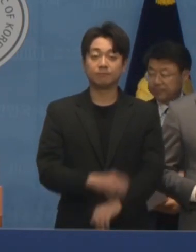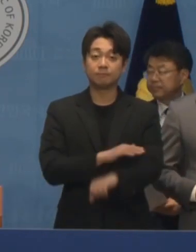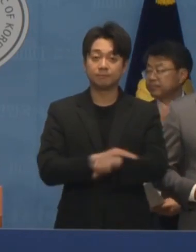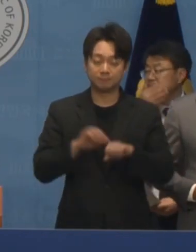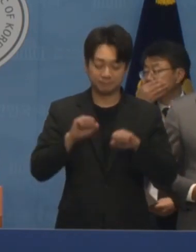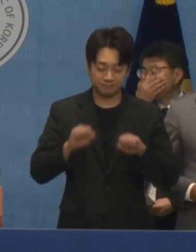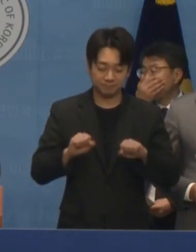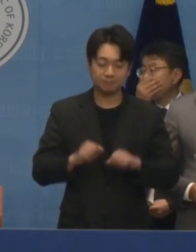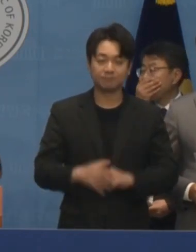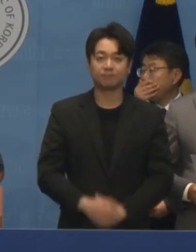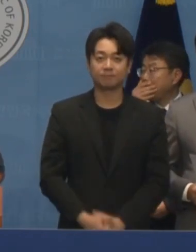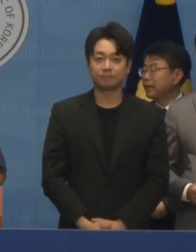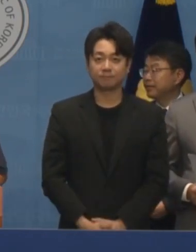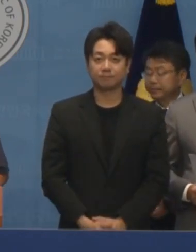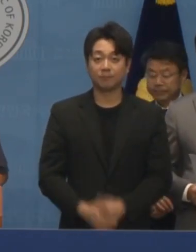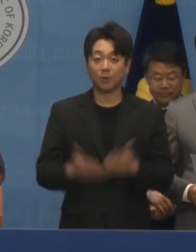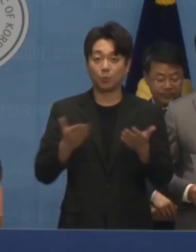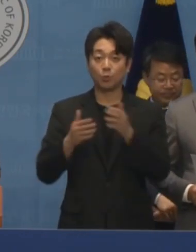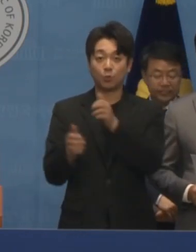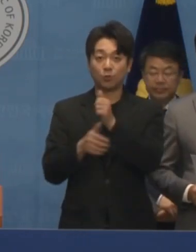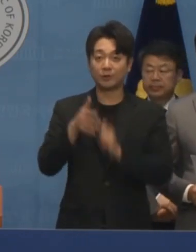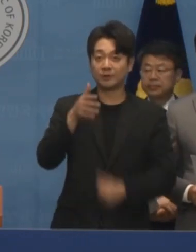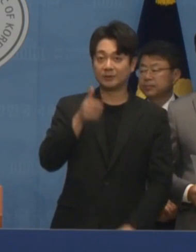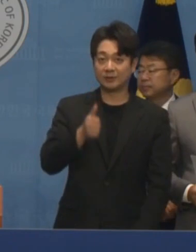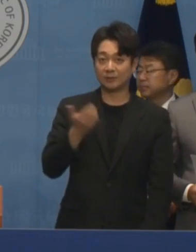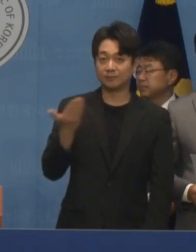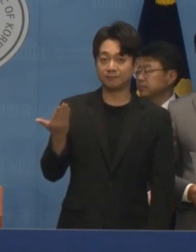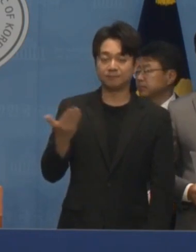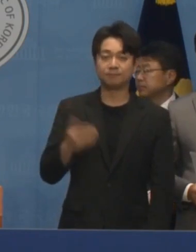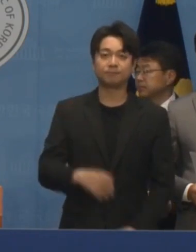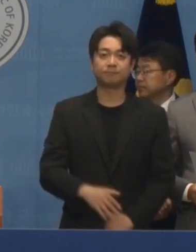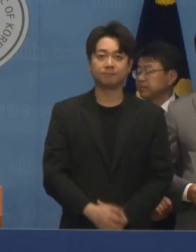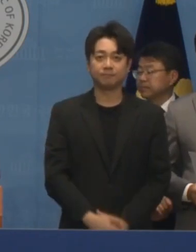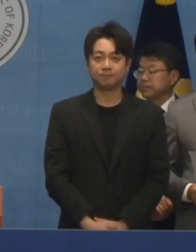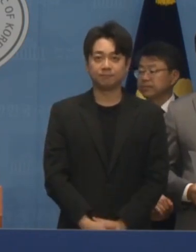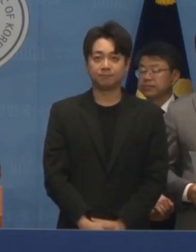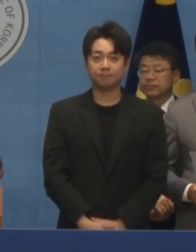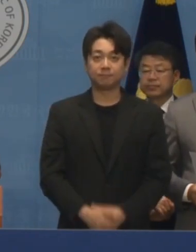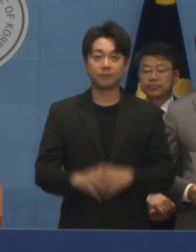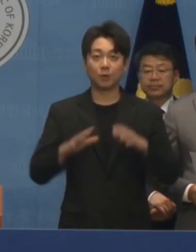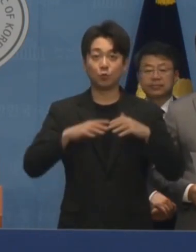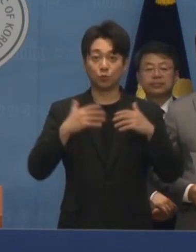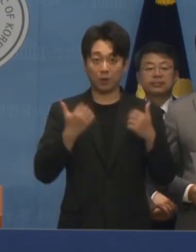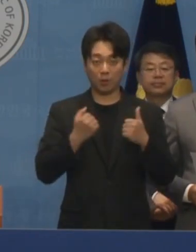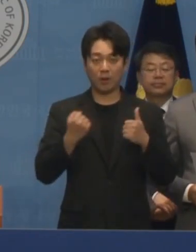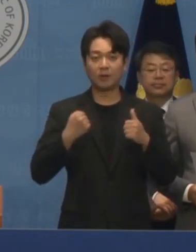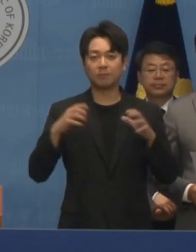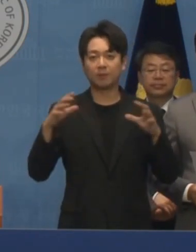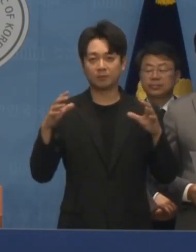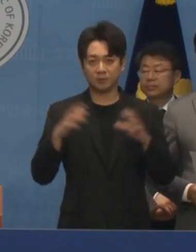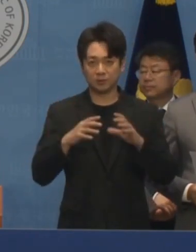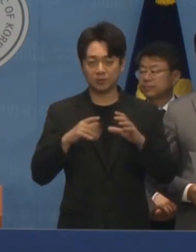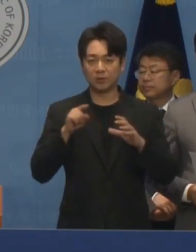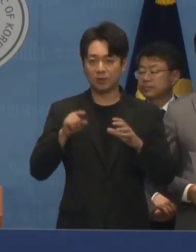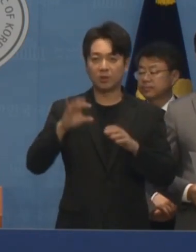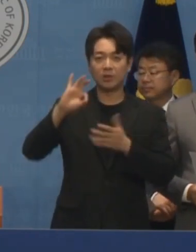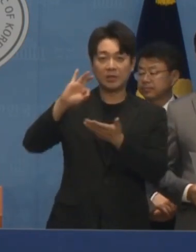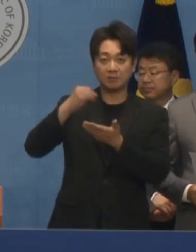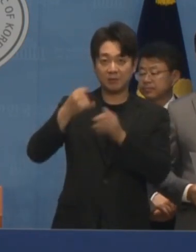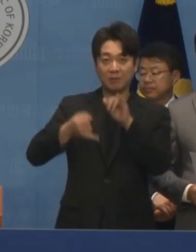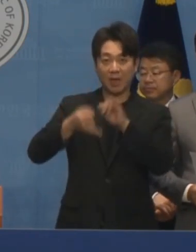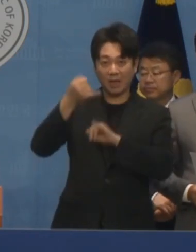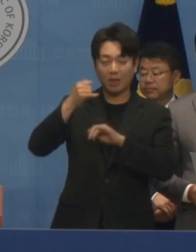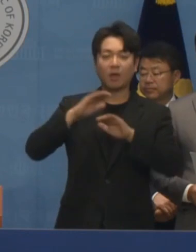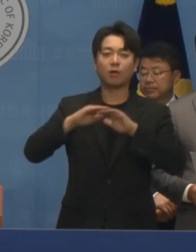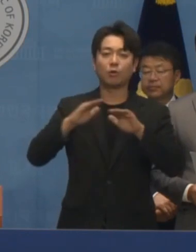안녕하십니까. 금속노련 위원장 김준영입니다. 금속노련은 국회를 중심으로 대유그룹 임금체불 해결을 위해 투쟁해